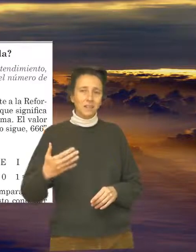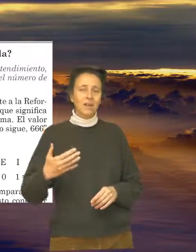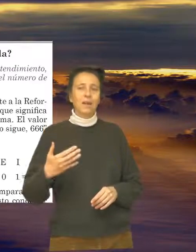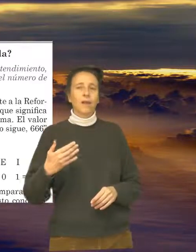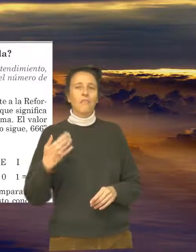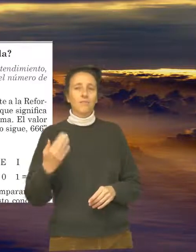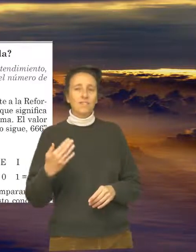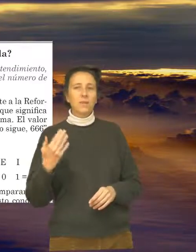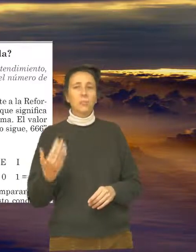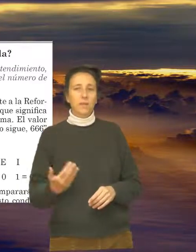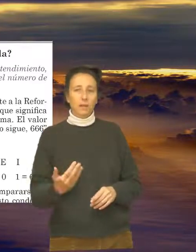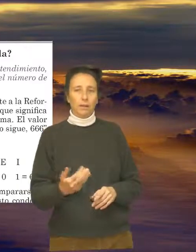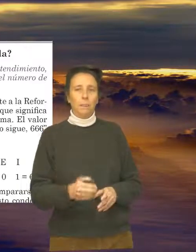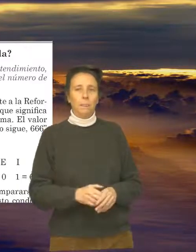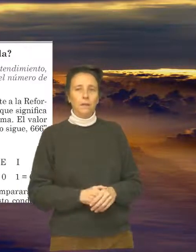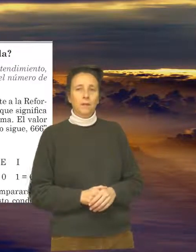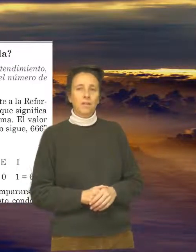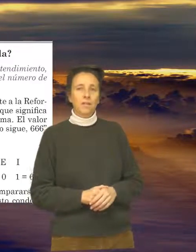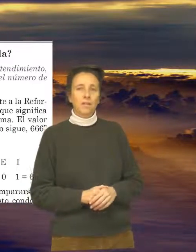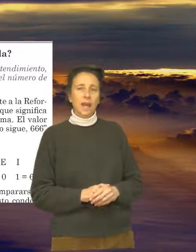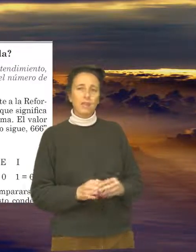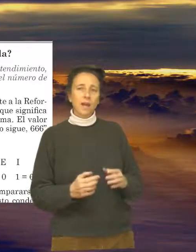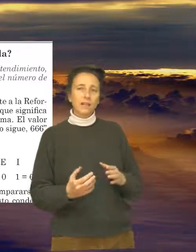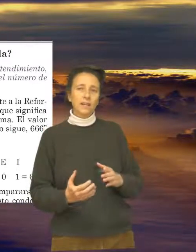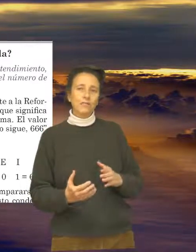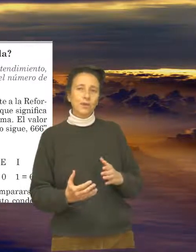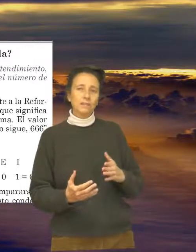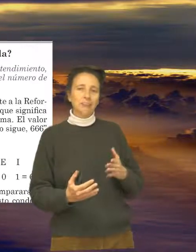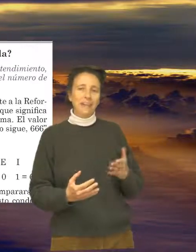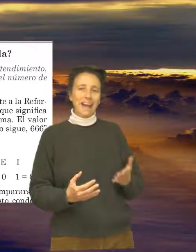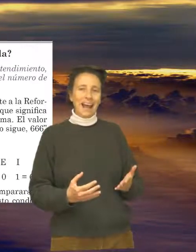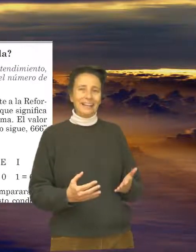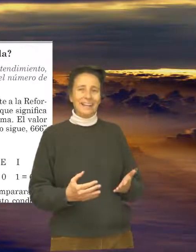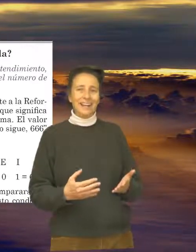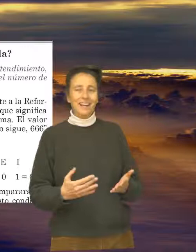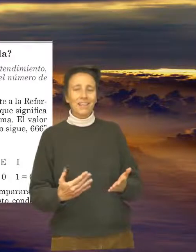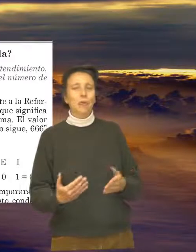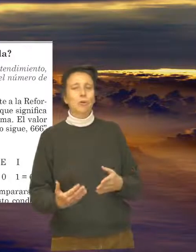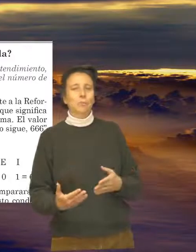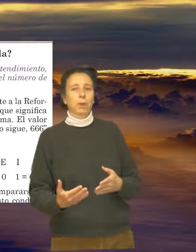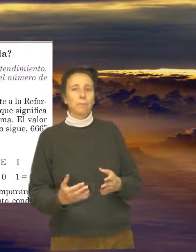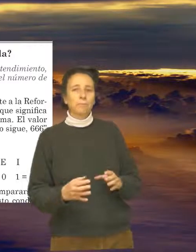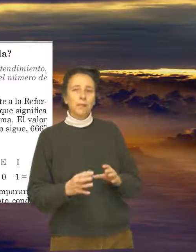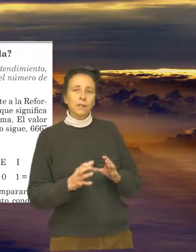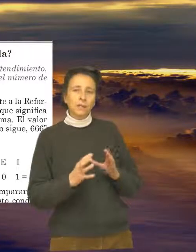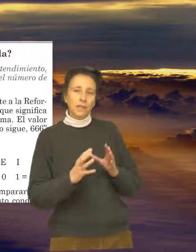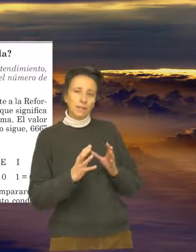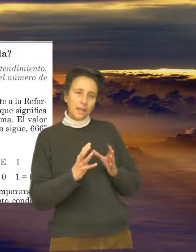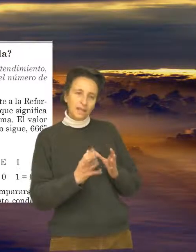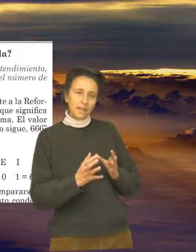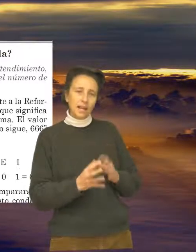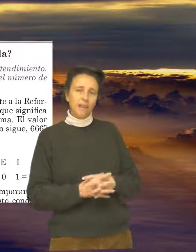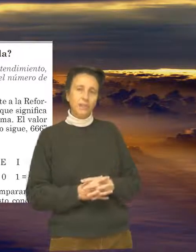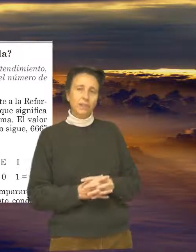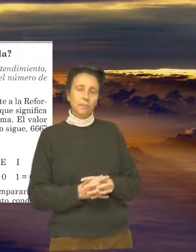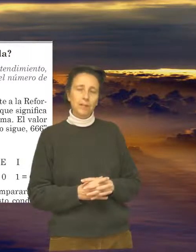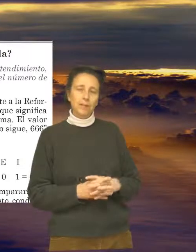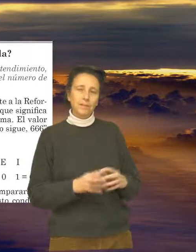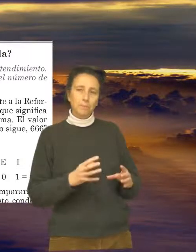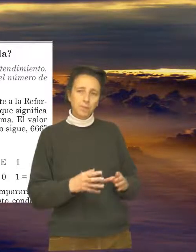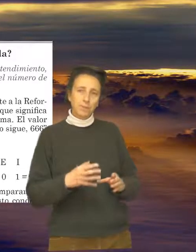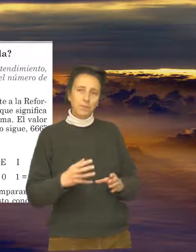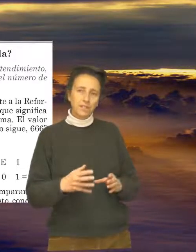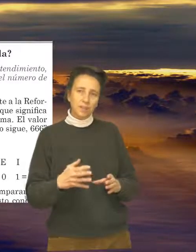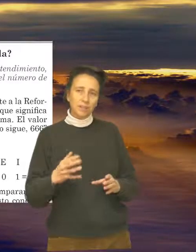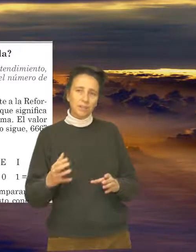que ese bebé se convierta. Así que hay una relación entre el carácter y el nombre. Y en este caso